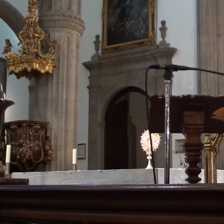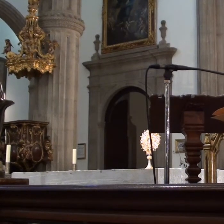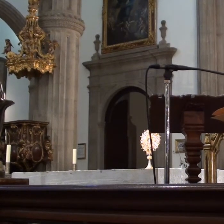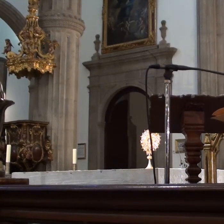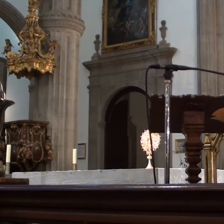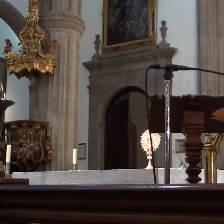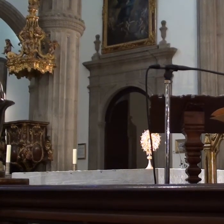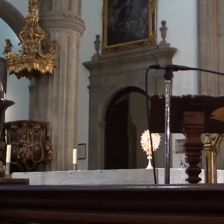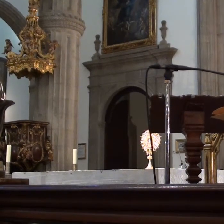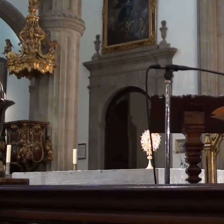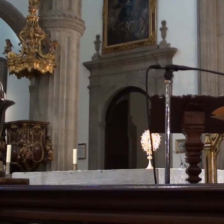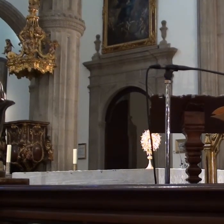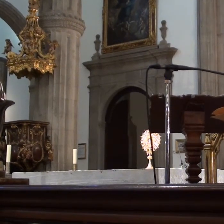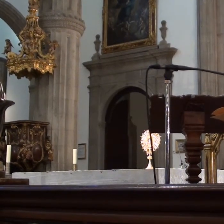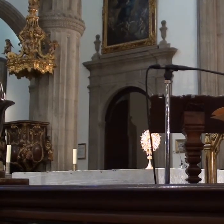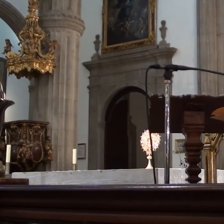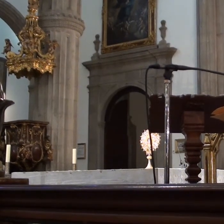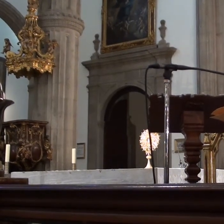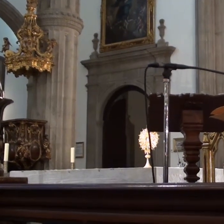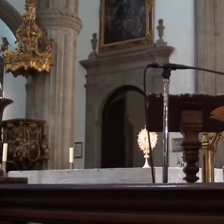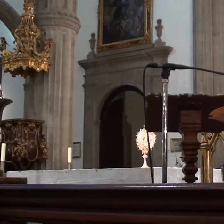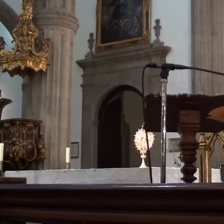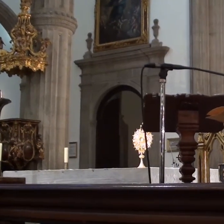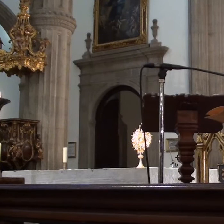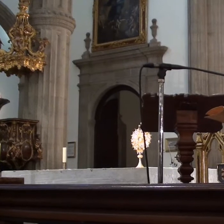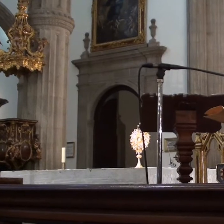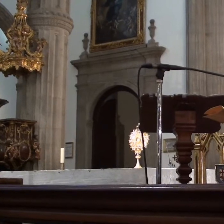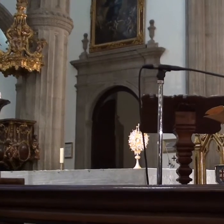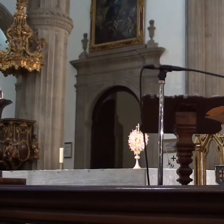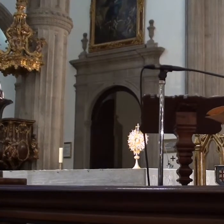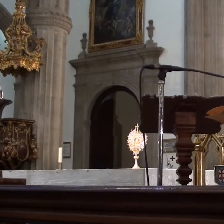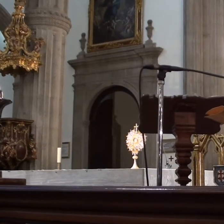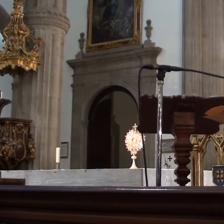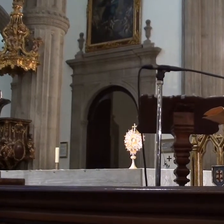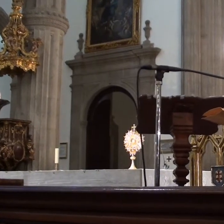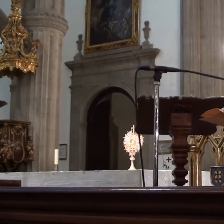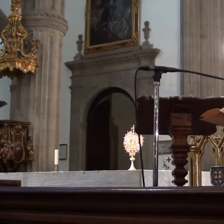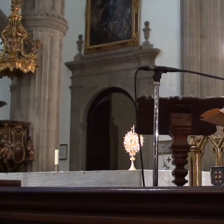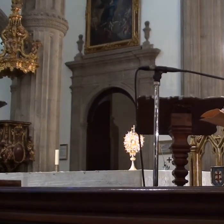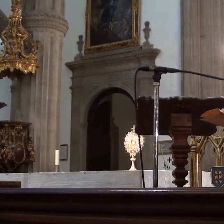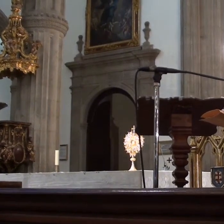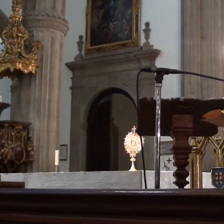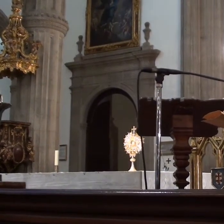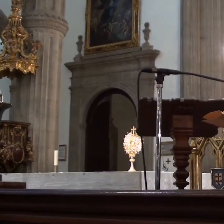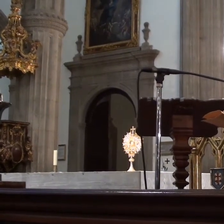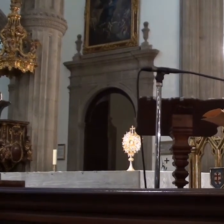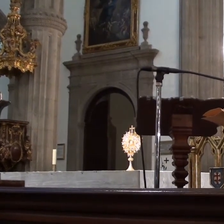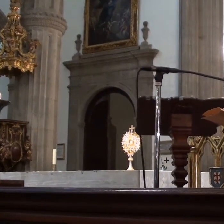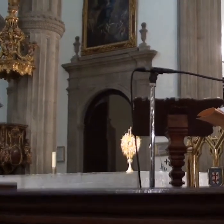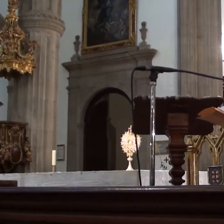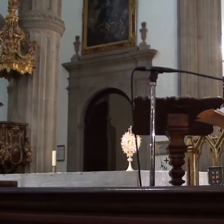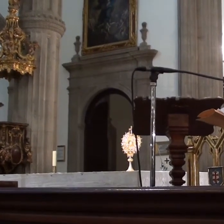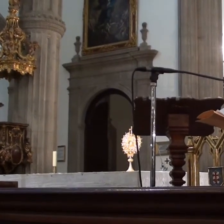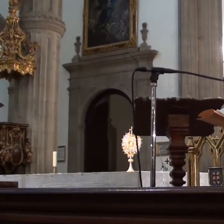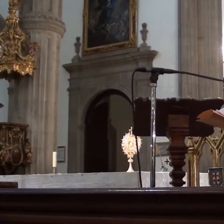Arcángel Gabriel y la visita a su cima pero deja entender que fueron